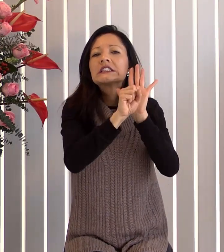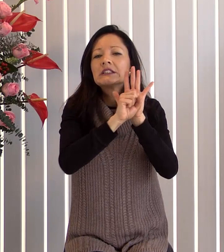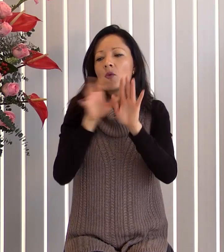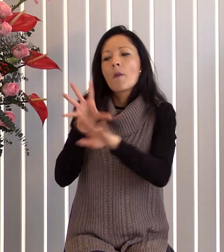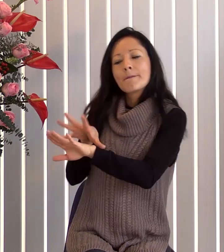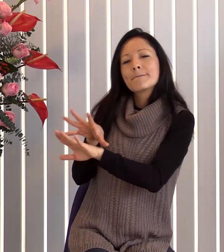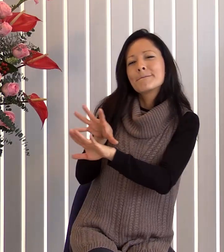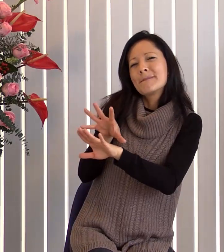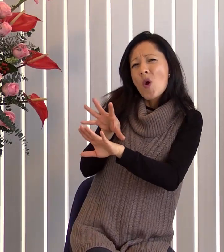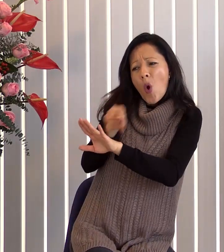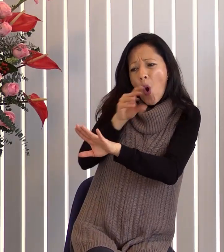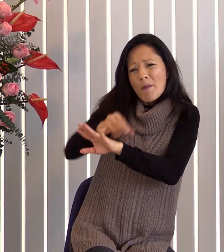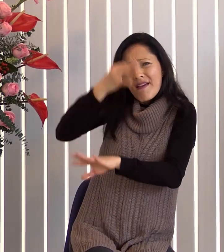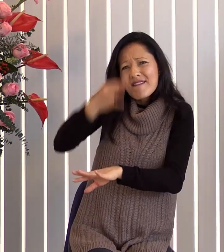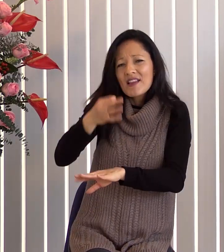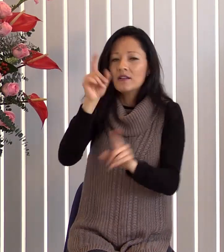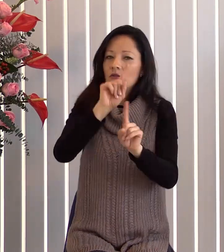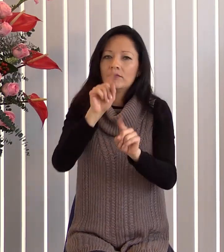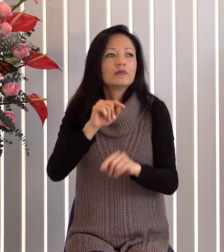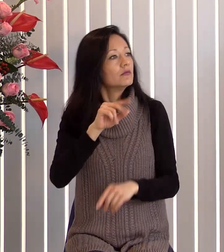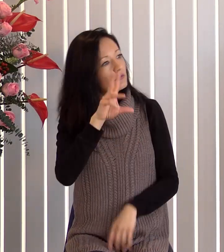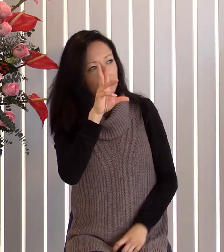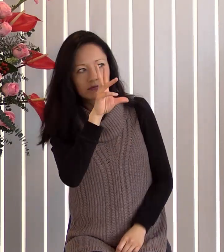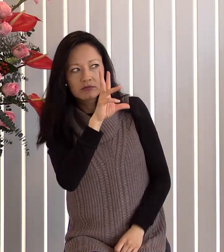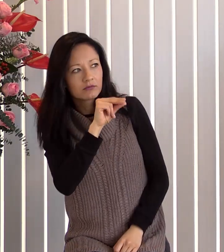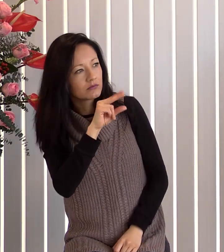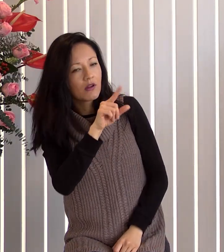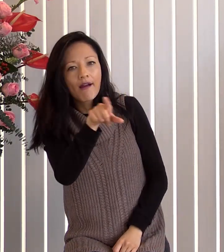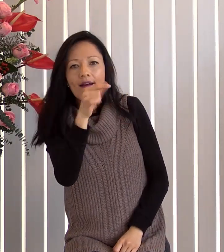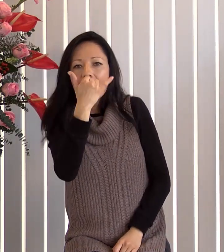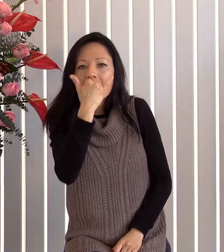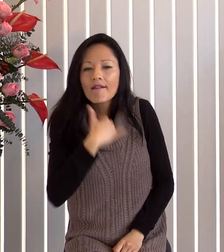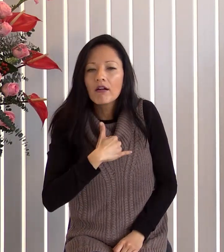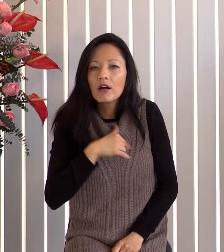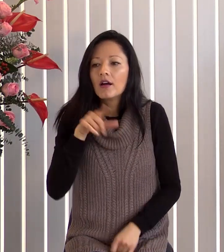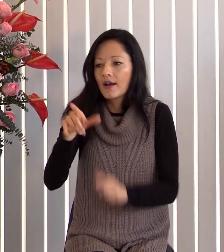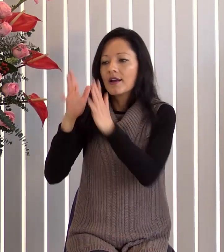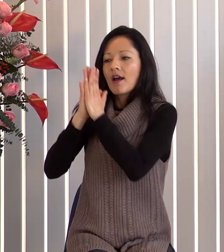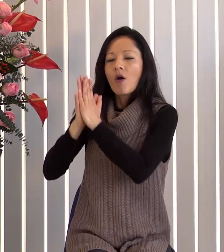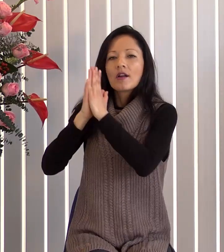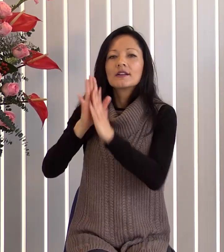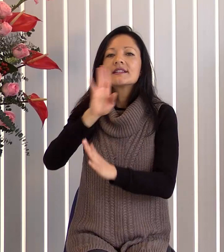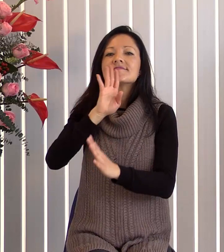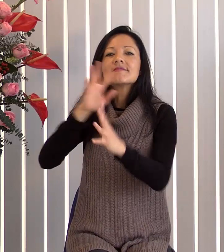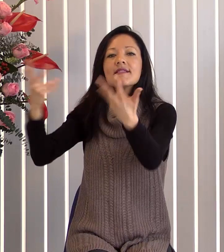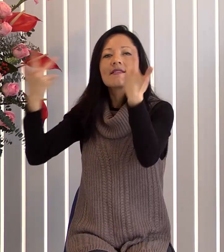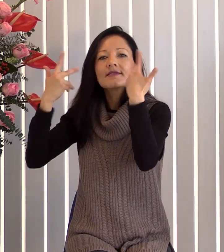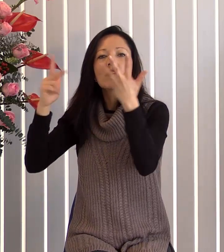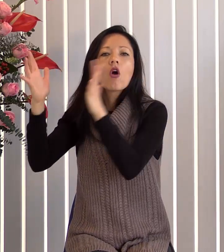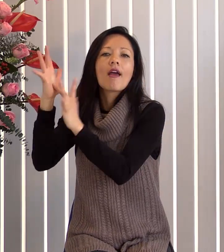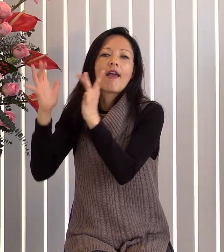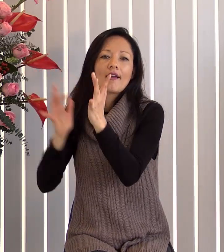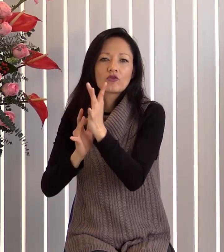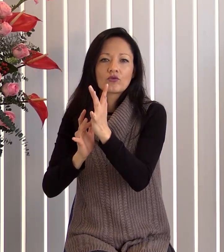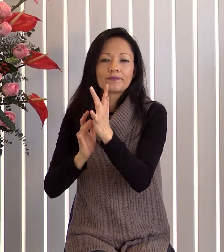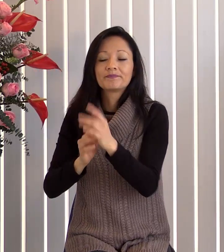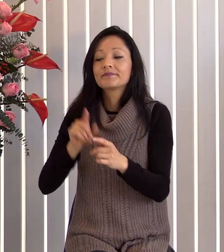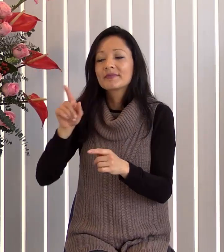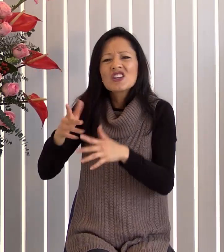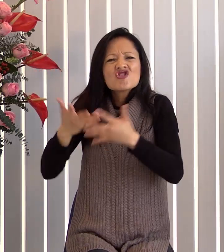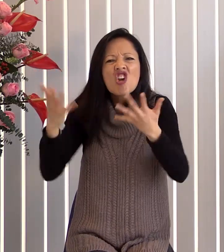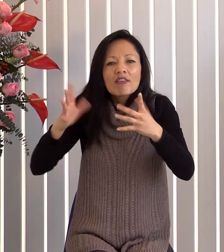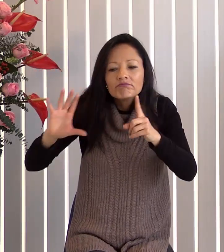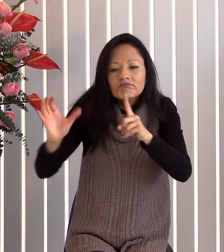es la oración que Jesús enseñó. Y es bien particular porque la oración está en los 12 evangelios. Está en